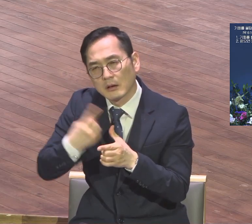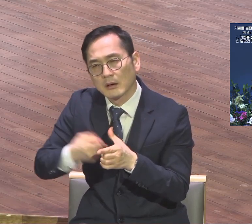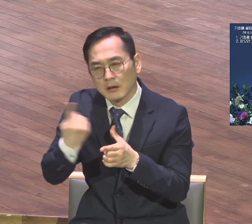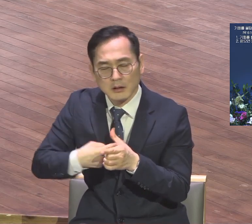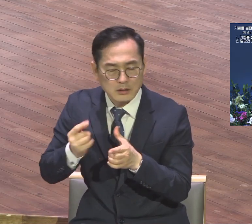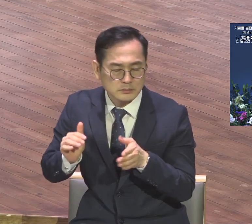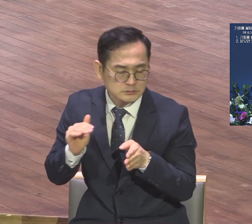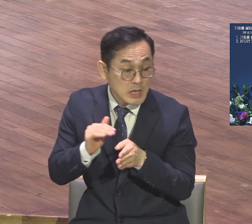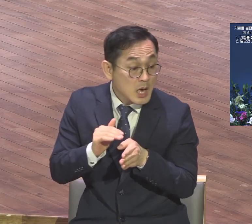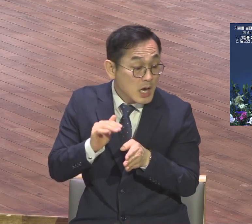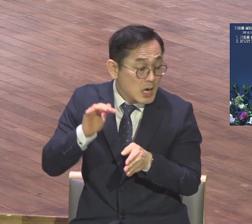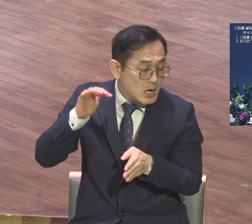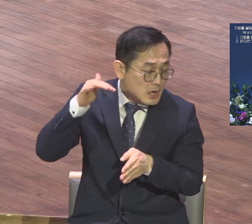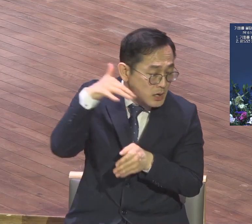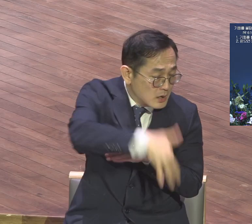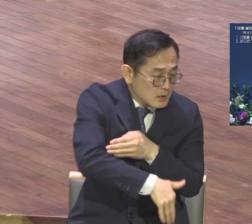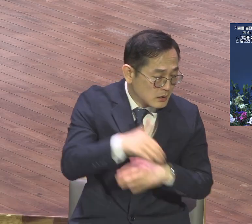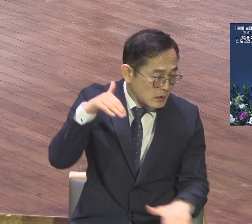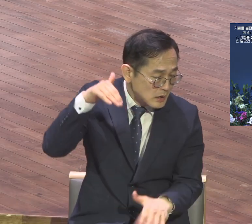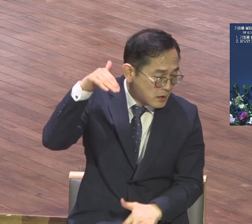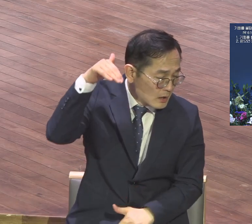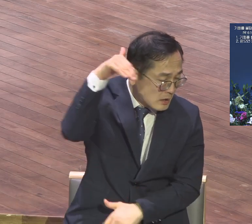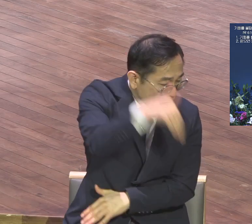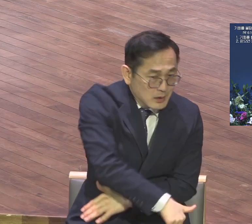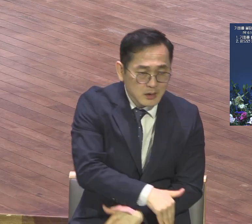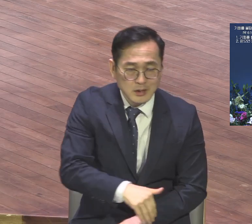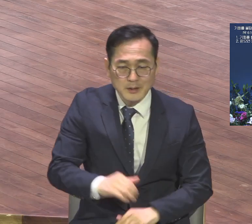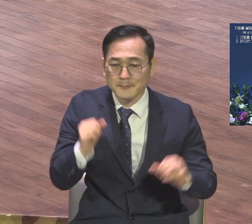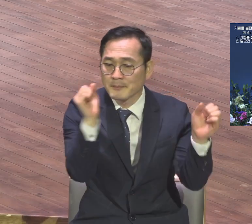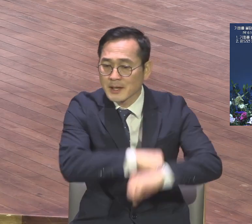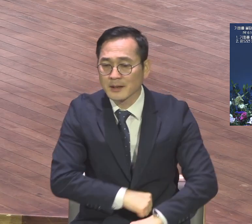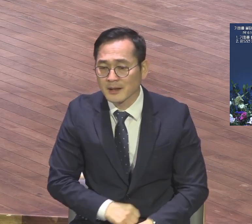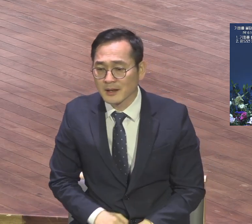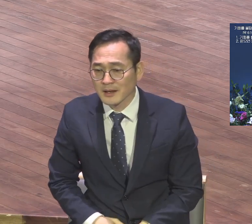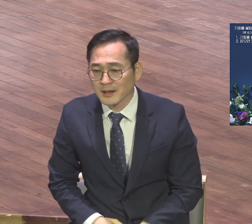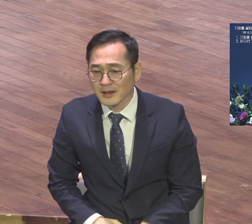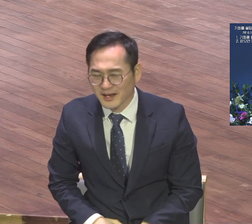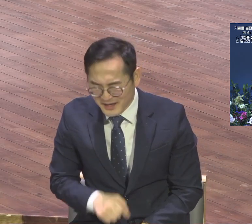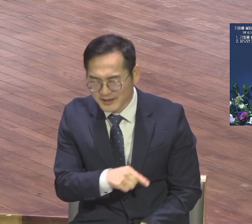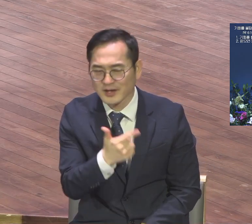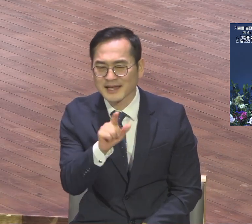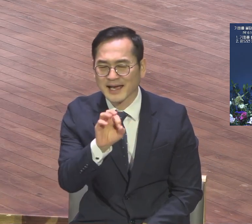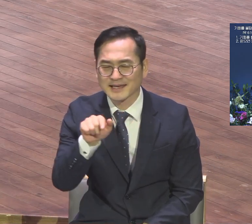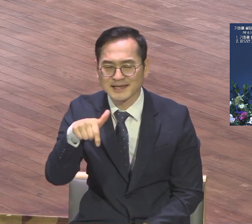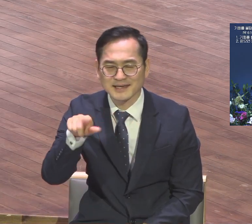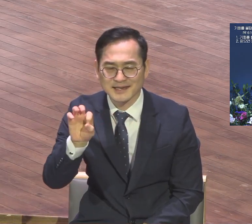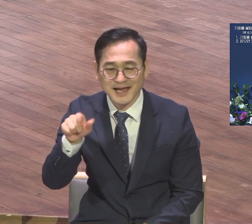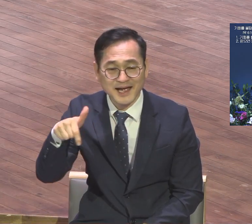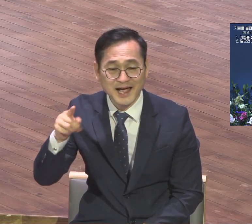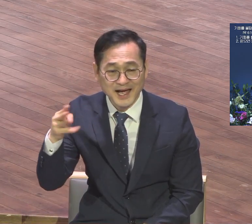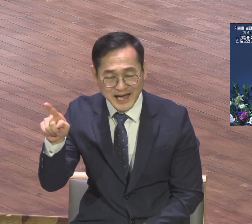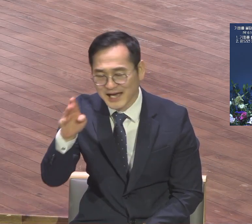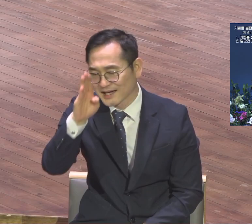이때는 이미 늦었어요. 또 내려가. 그걸 말합니다. 그냥 추락하고 말지요.